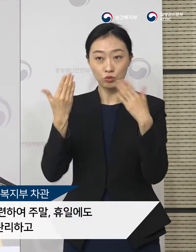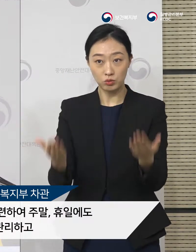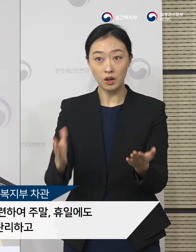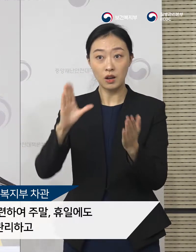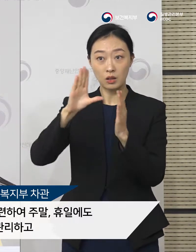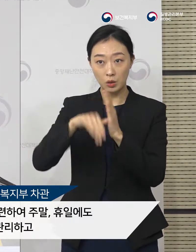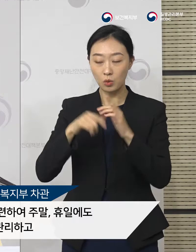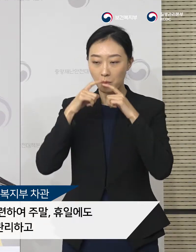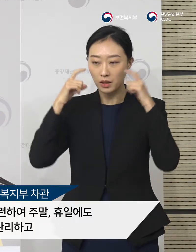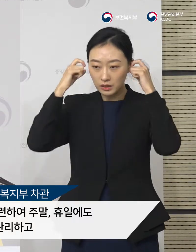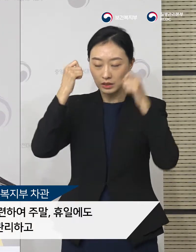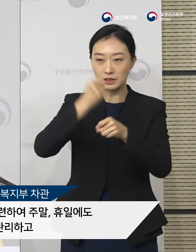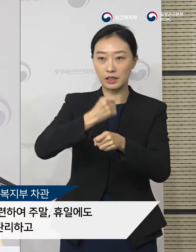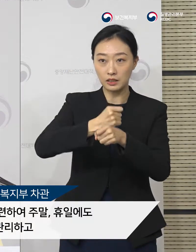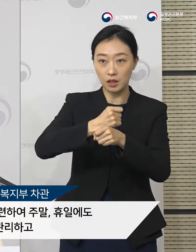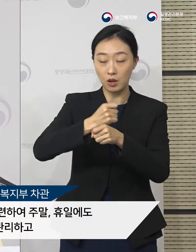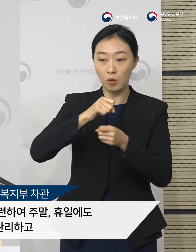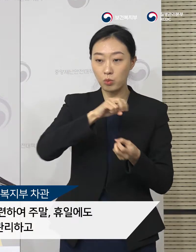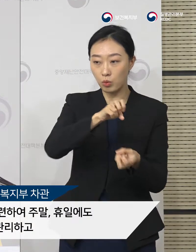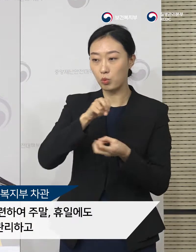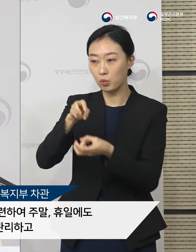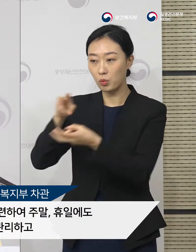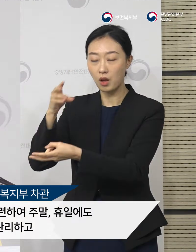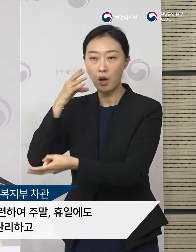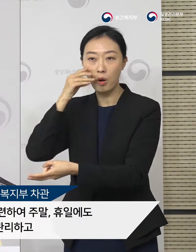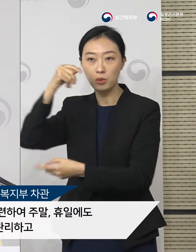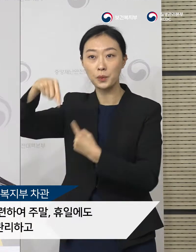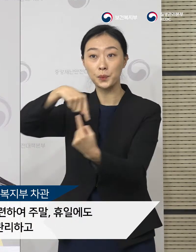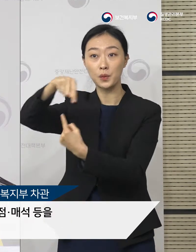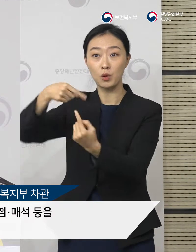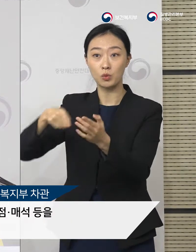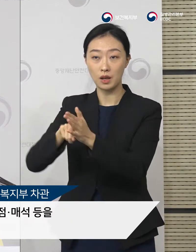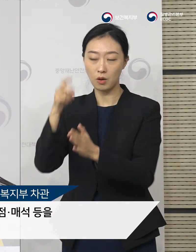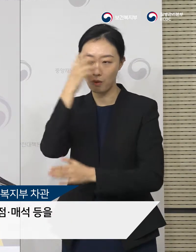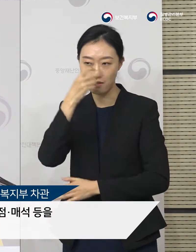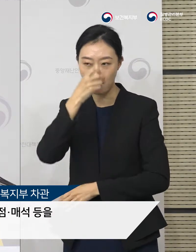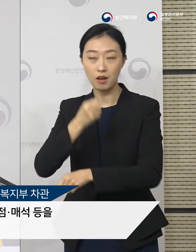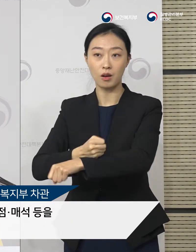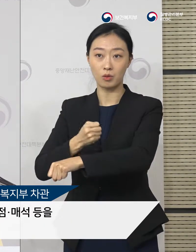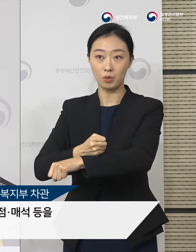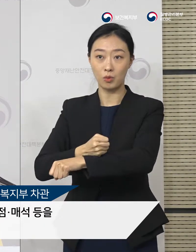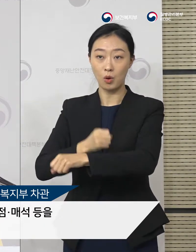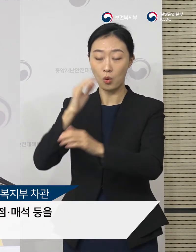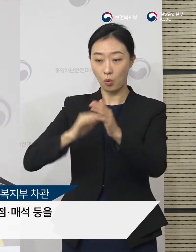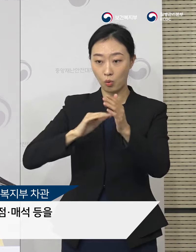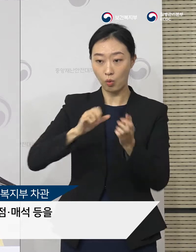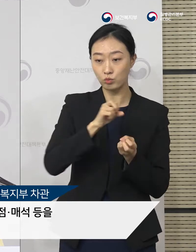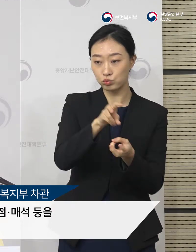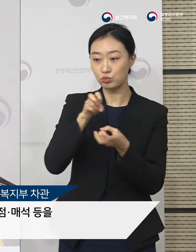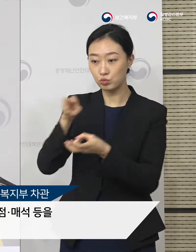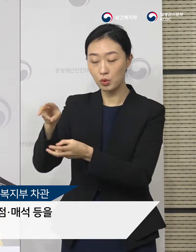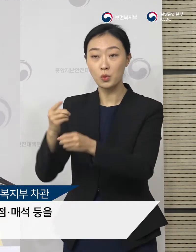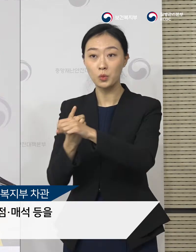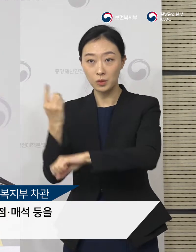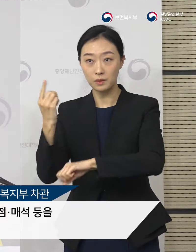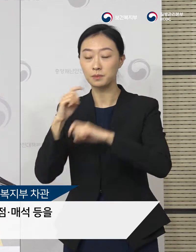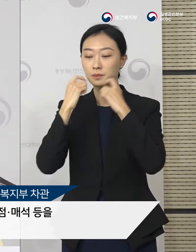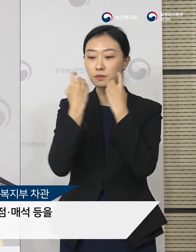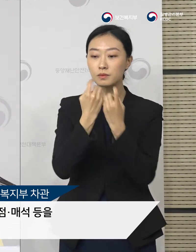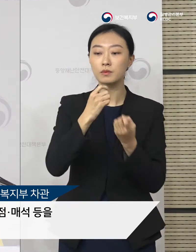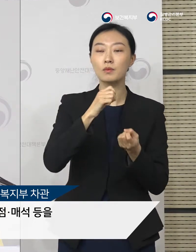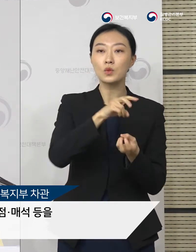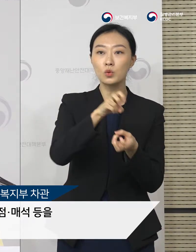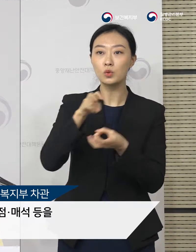마스크의 생산과 유통이 원활하게 이루어지도록 관리하고 공공유통 물량 이외의 민간 유통량에